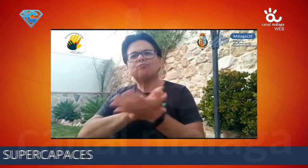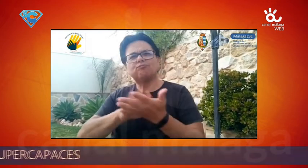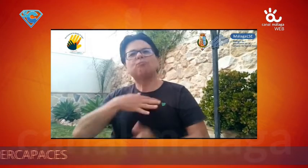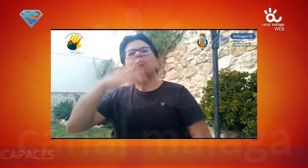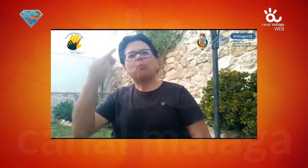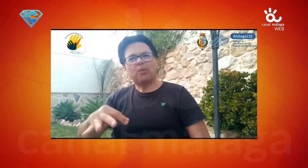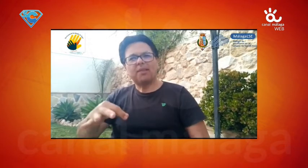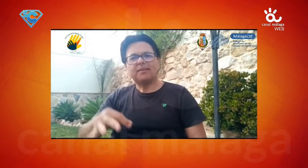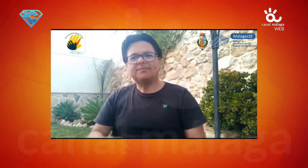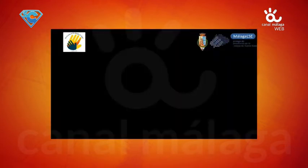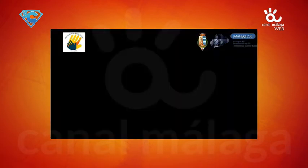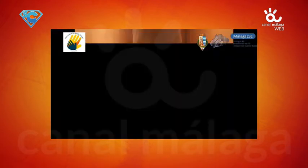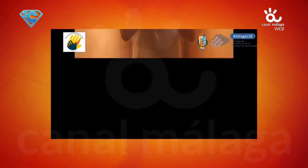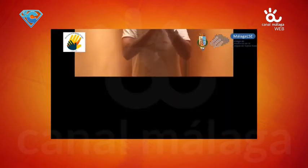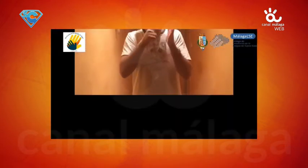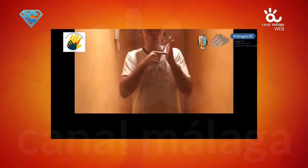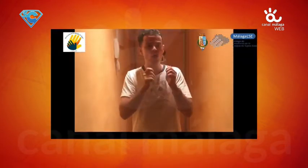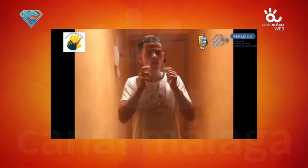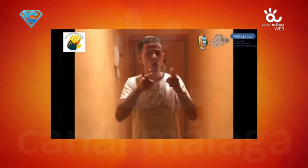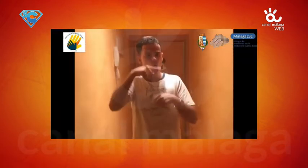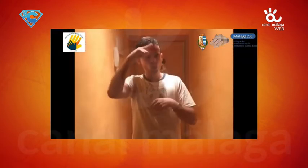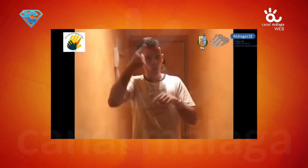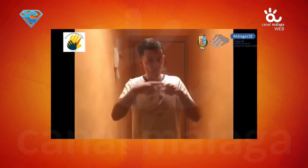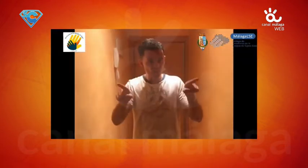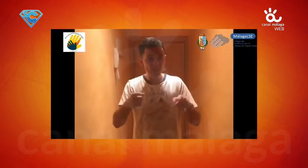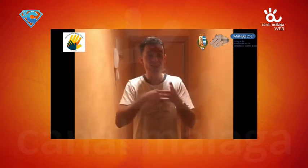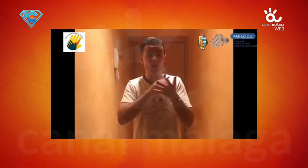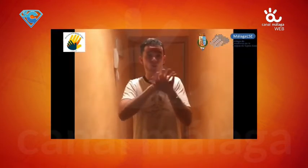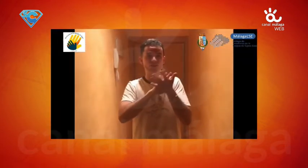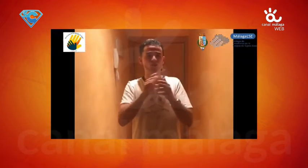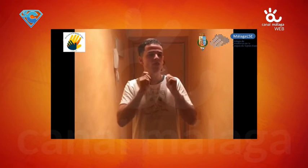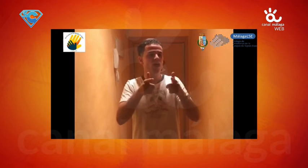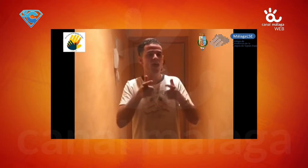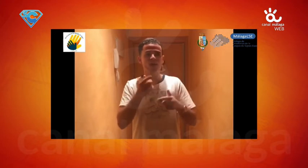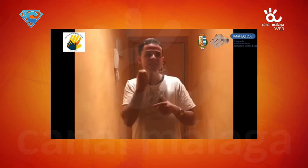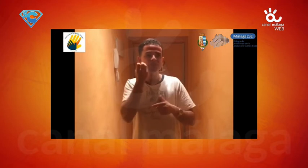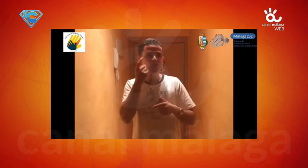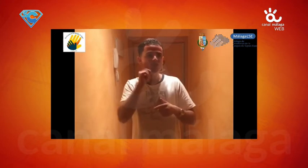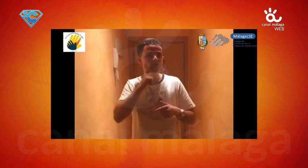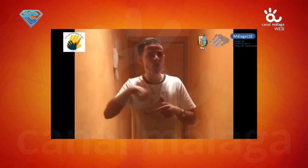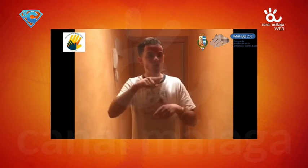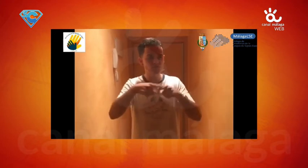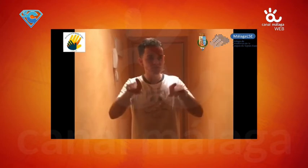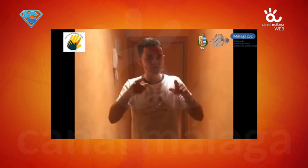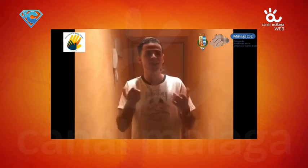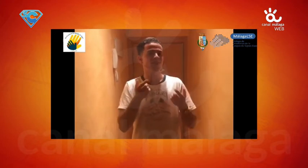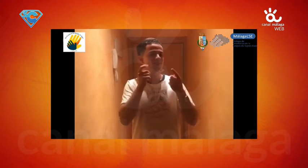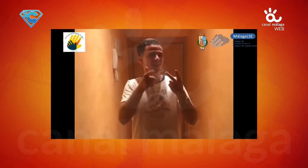usarla tanto personas sordas como oyentes. La lengua de signos nos da una cultura diferente, da identidad, da